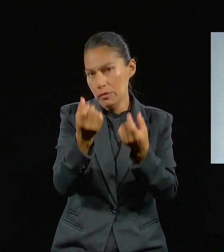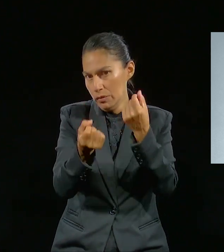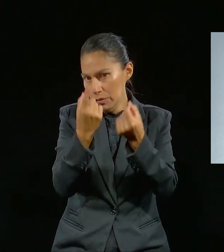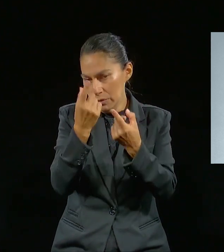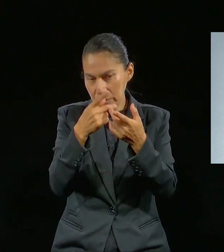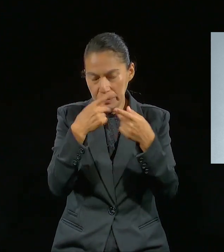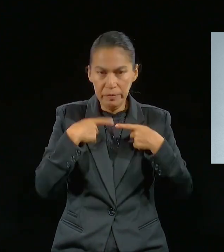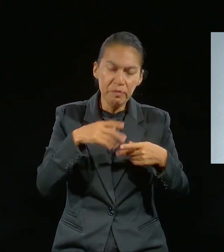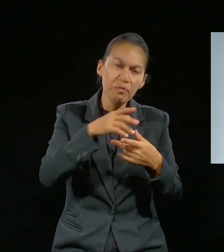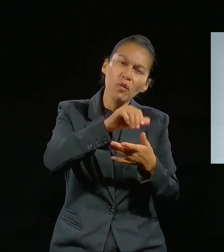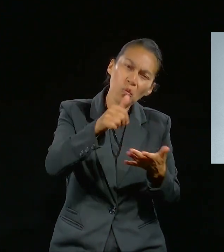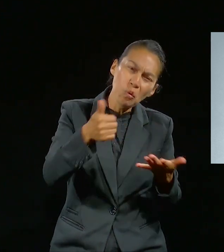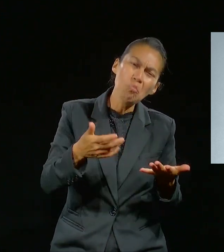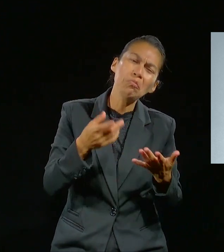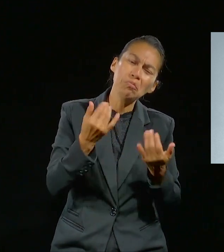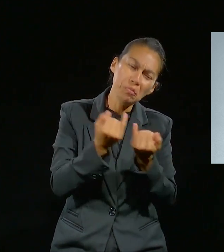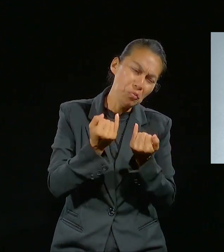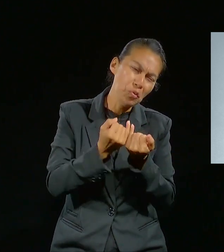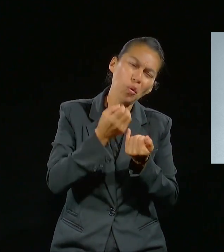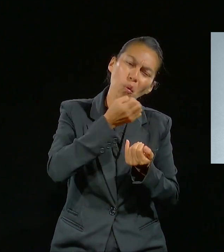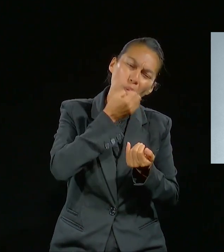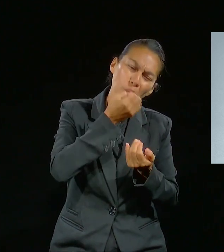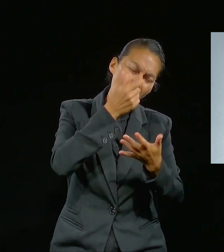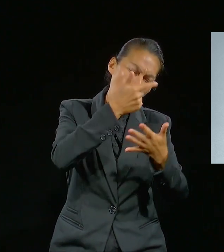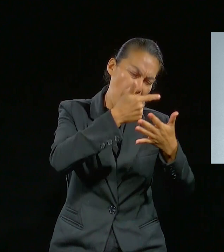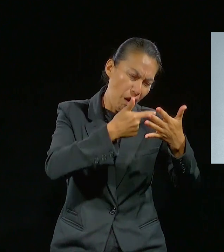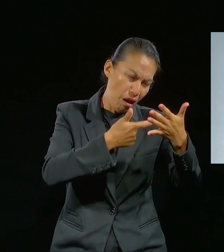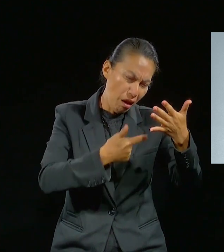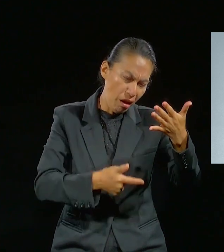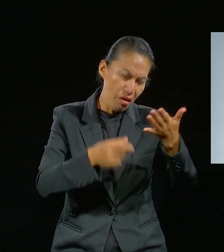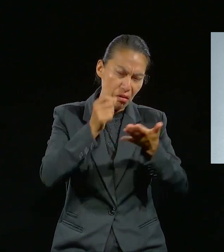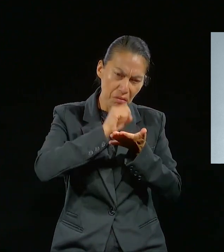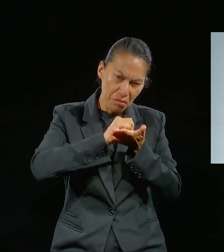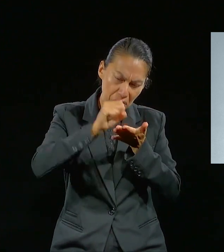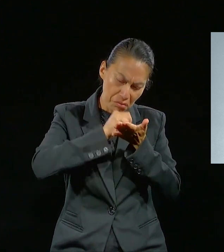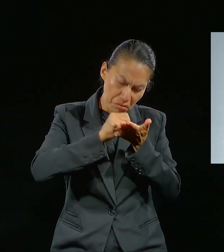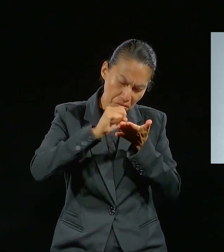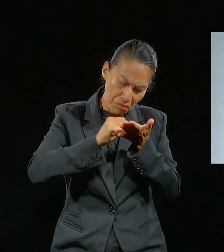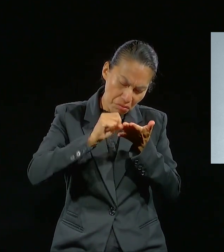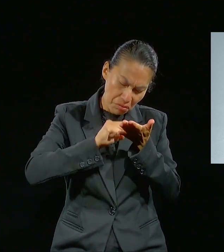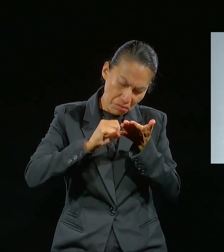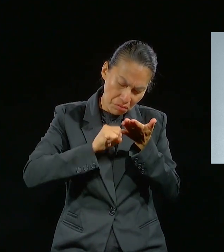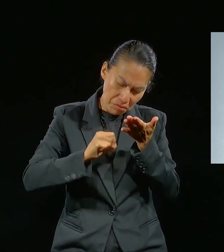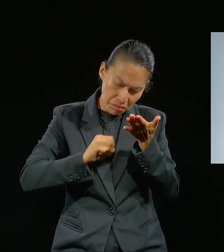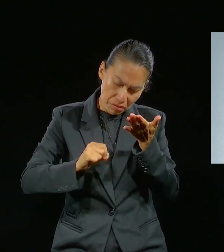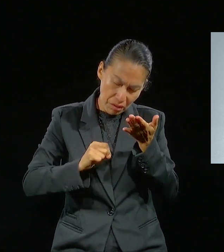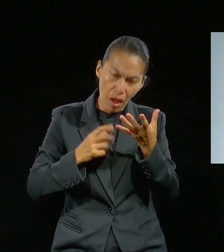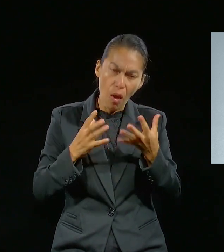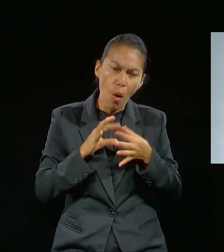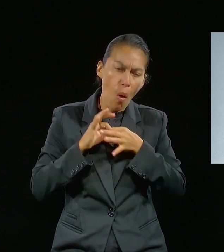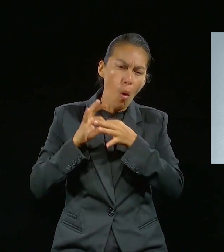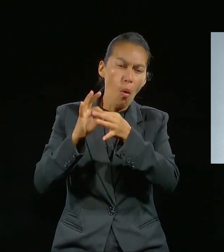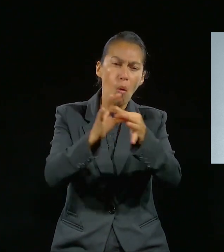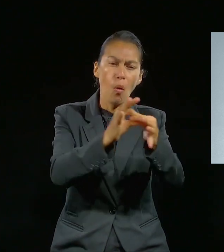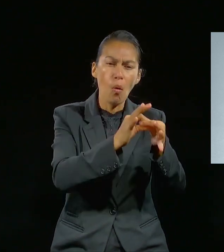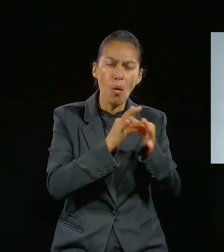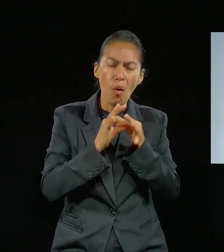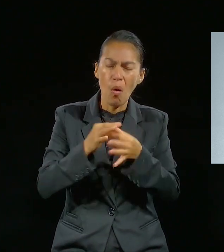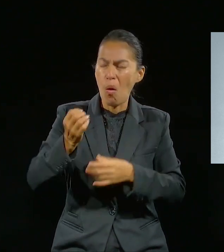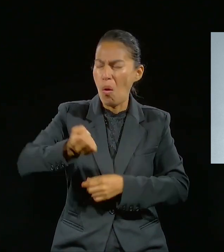pedidos de oración y nos ayuden a orar los unos por los otros. Que un movimiento poderoso de